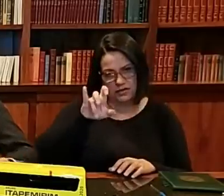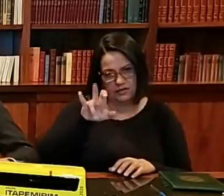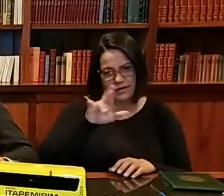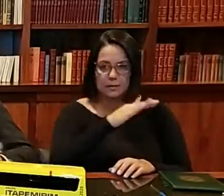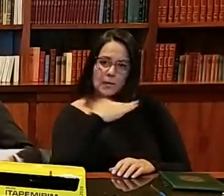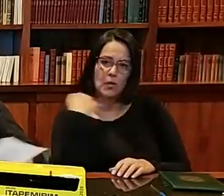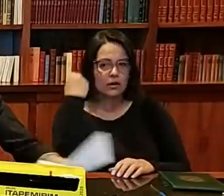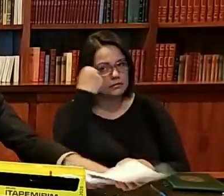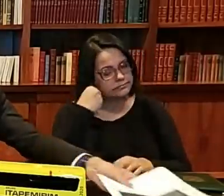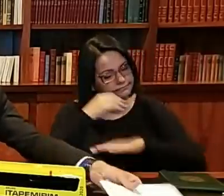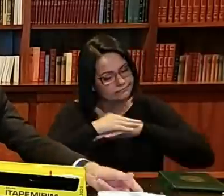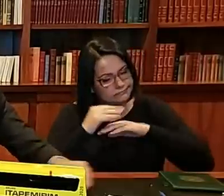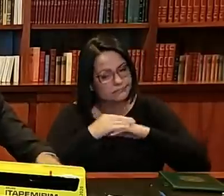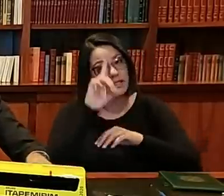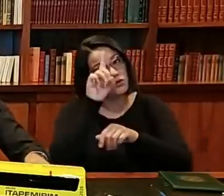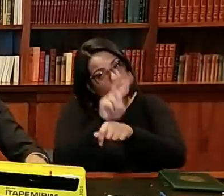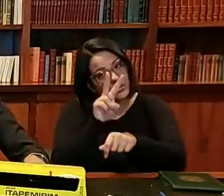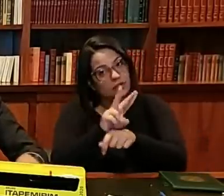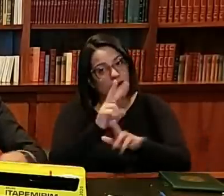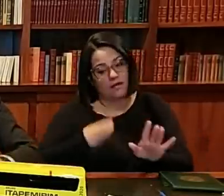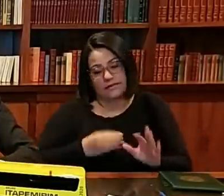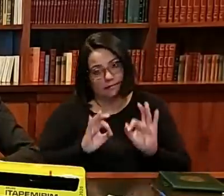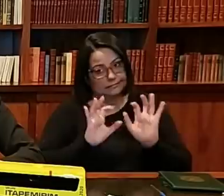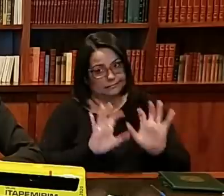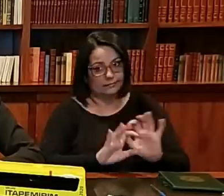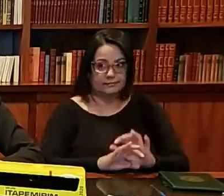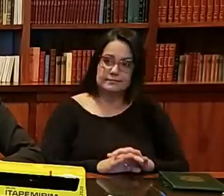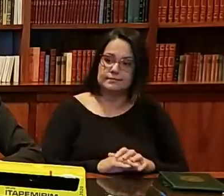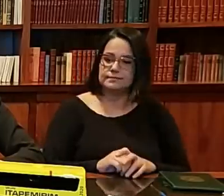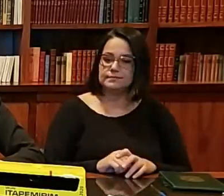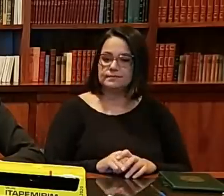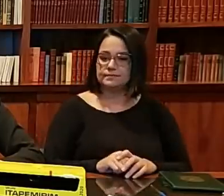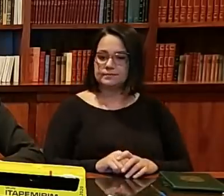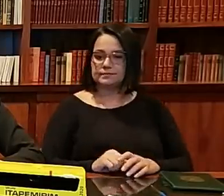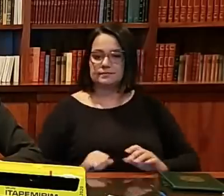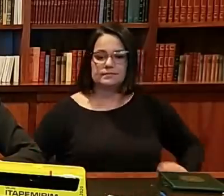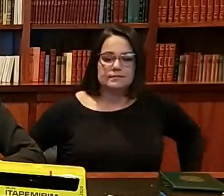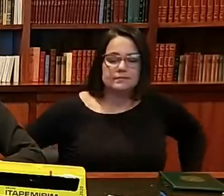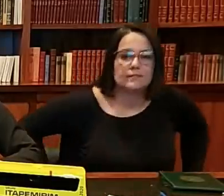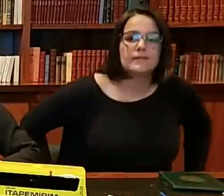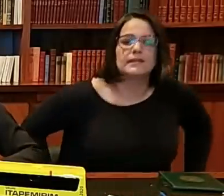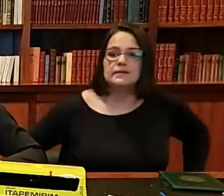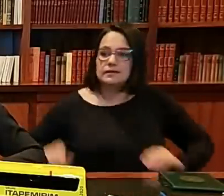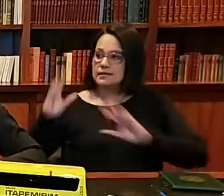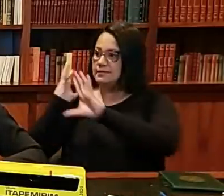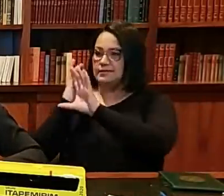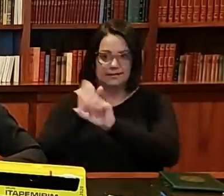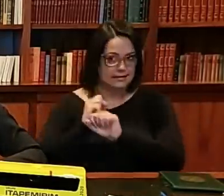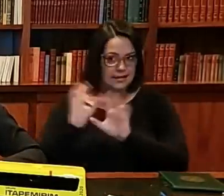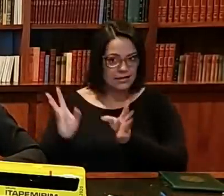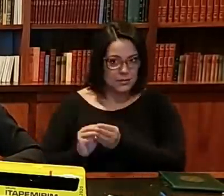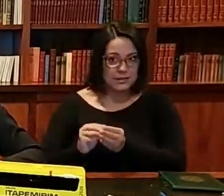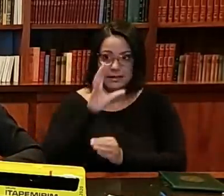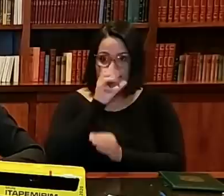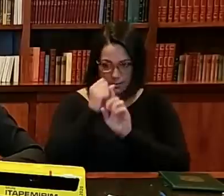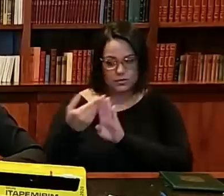ok? A vida... Ótima pessoa. A vida é essa aqui, né? Um breve retrospectiva, sábado tivemos em Resende.